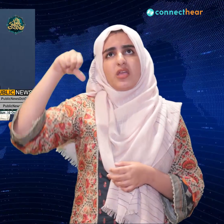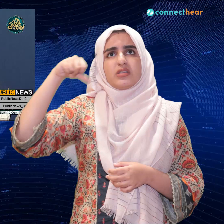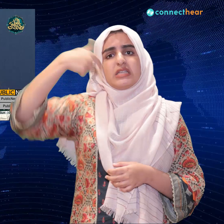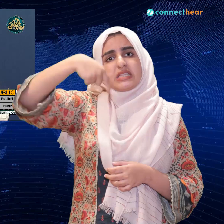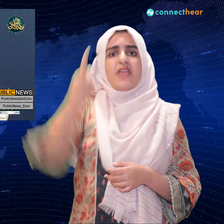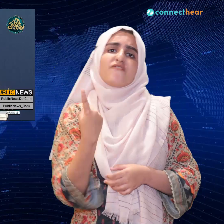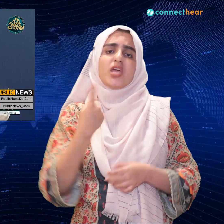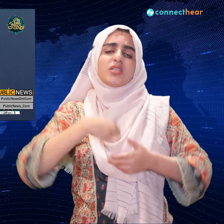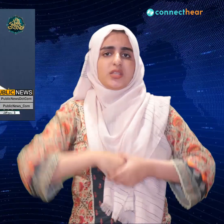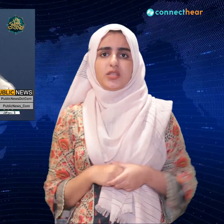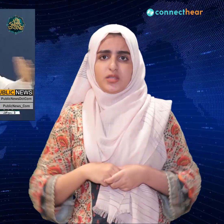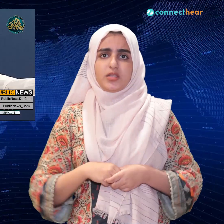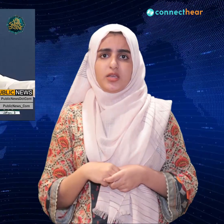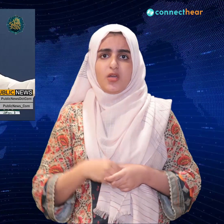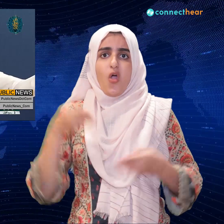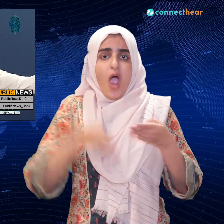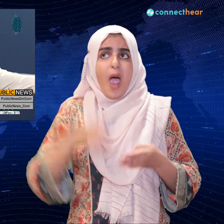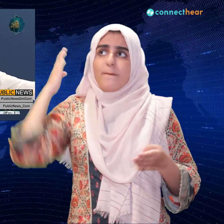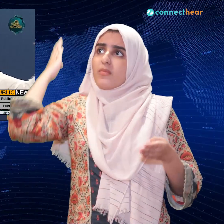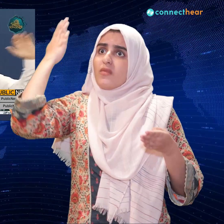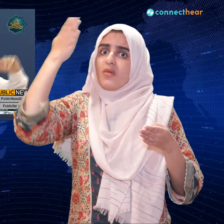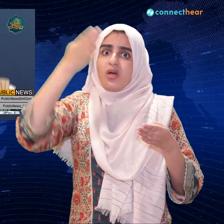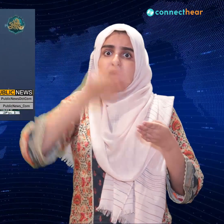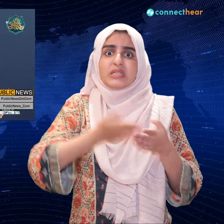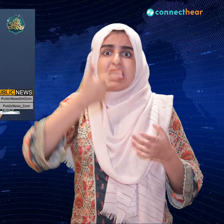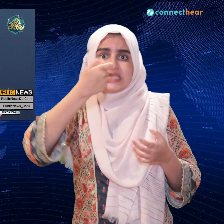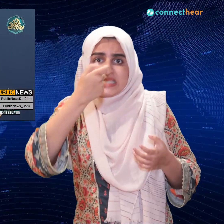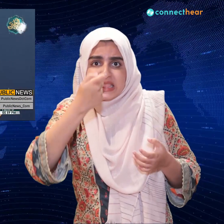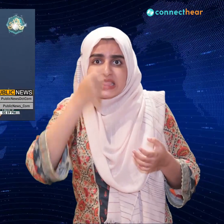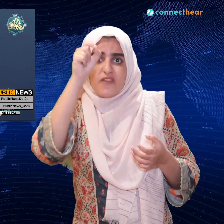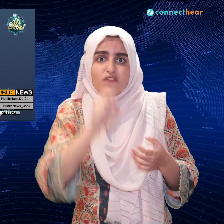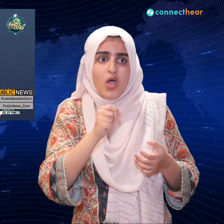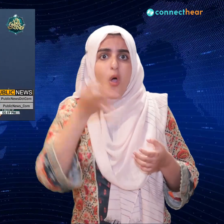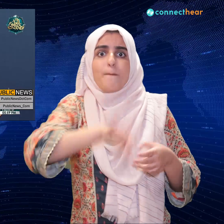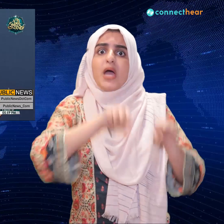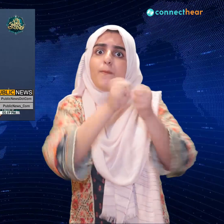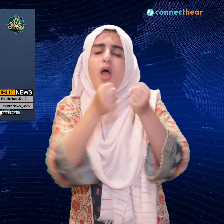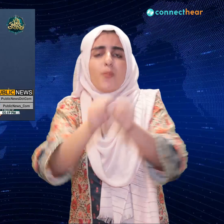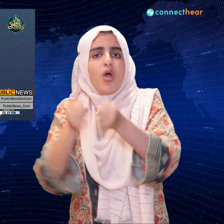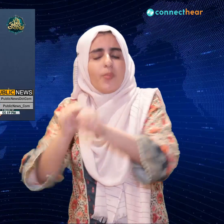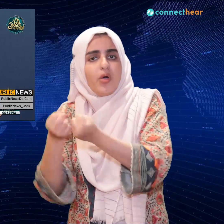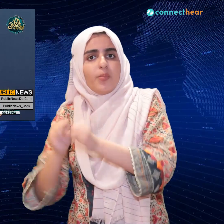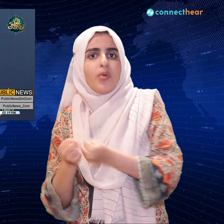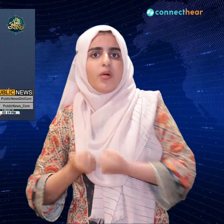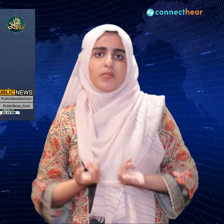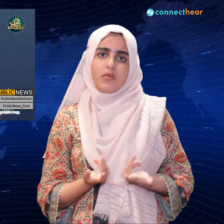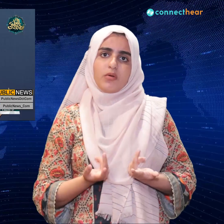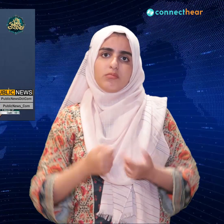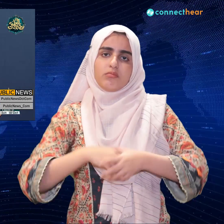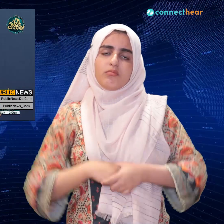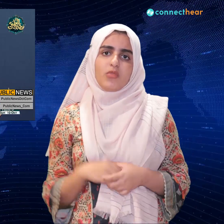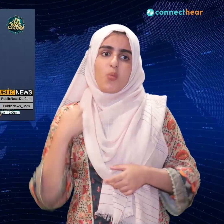1971 پہ، اور دیکھتے دیکھتے آج 70% شادیاں ہوتی ہیں طلاقوں کے اندر۔ اور کیونکہ میں نے دیکھا ہوا ہے